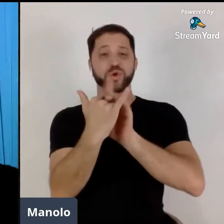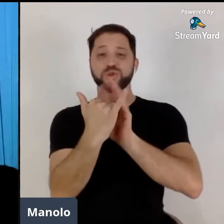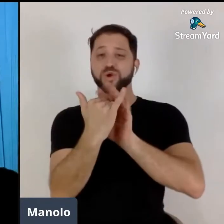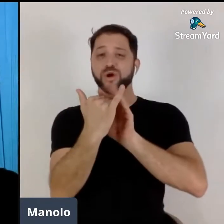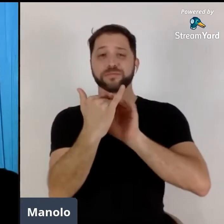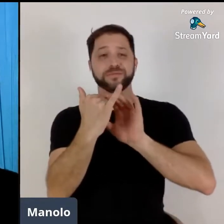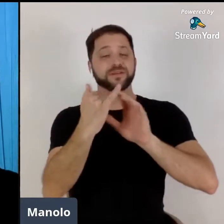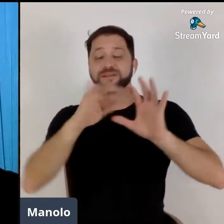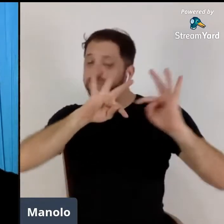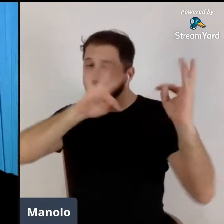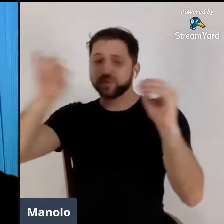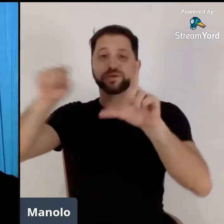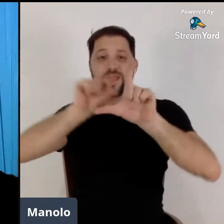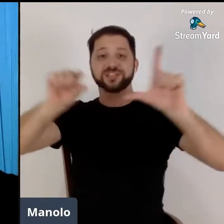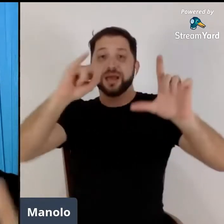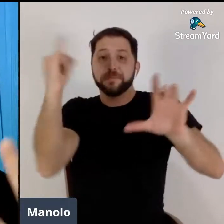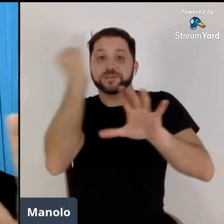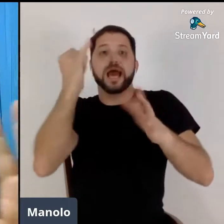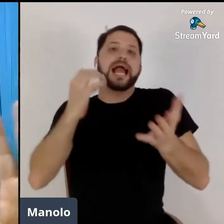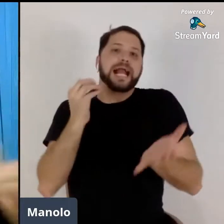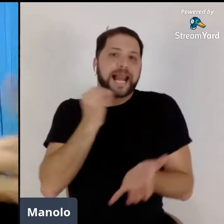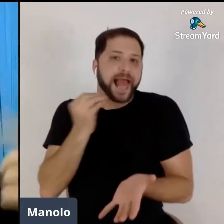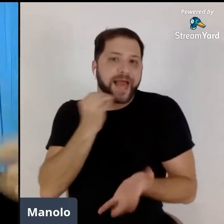Gente, para quem não sabe,